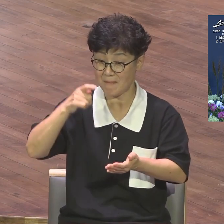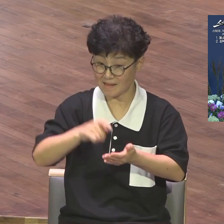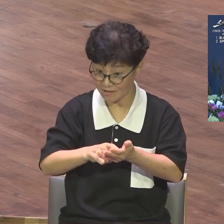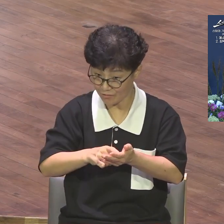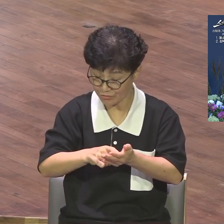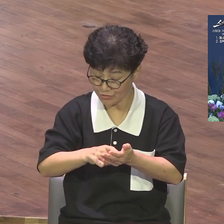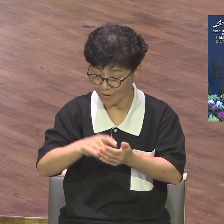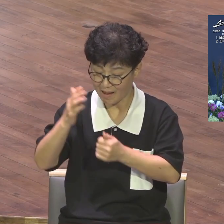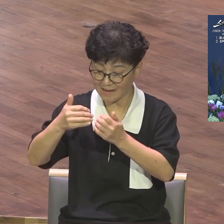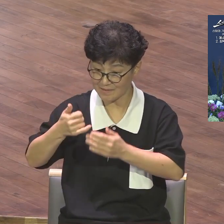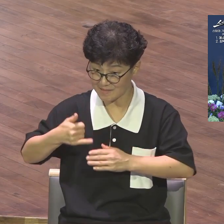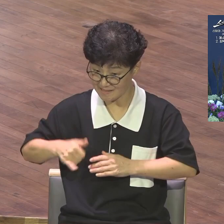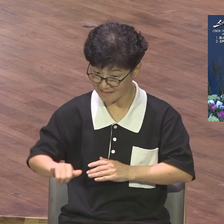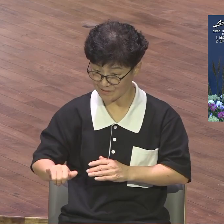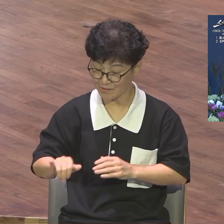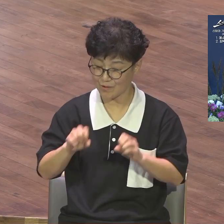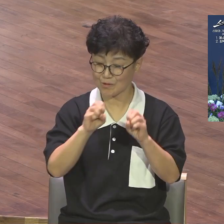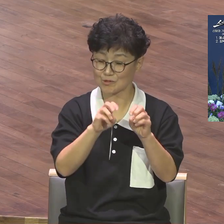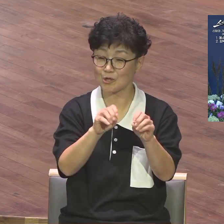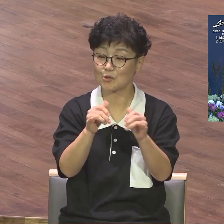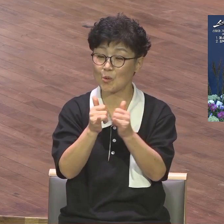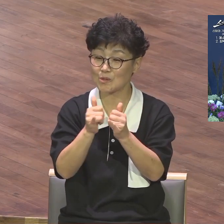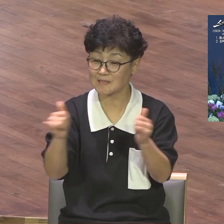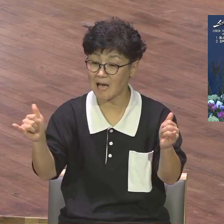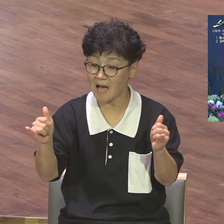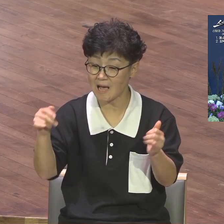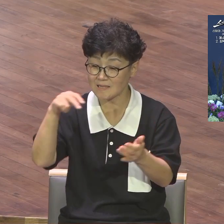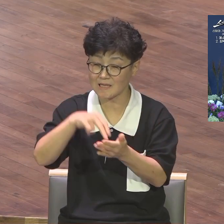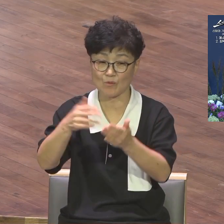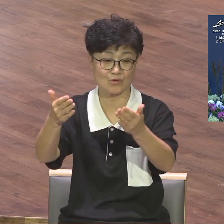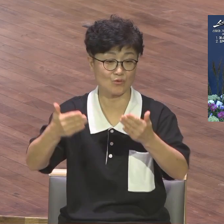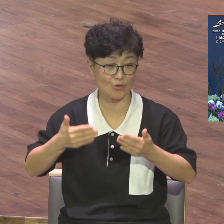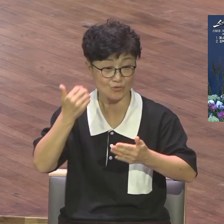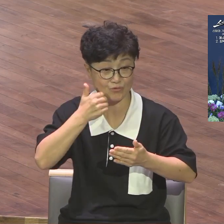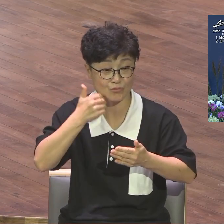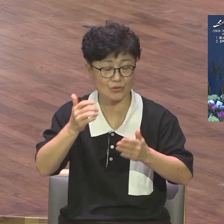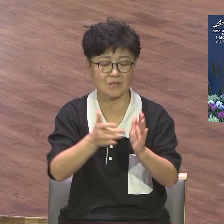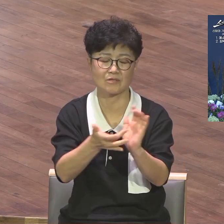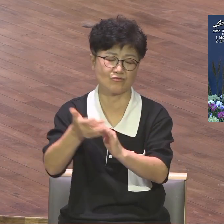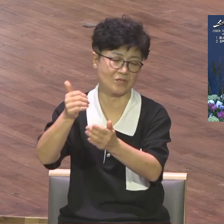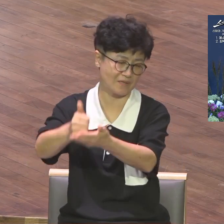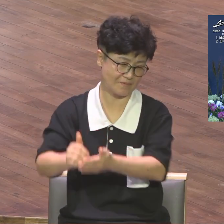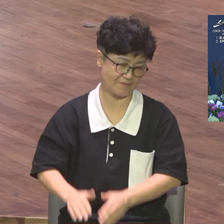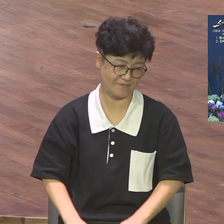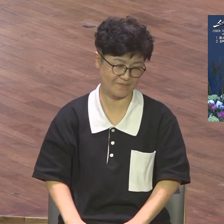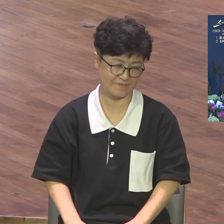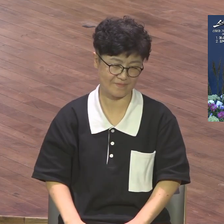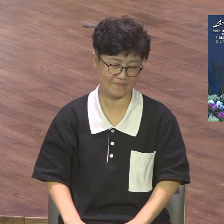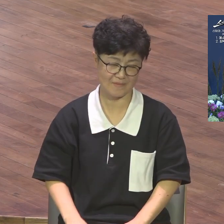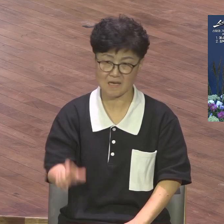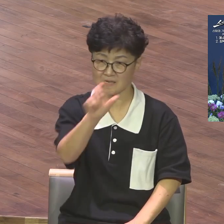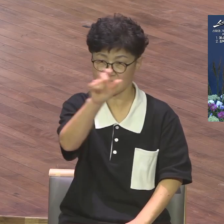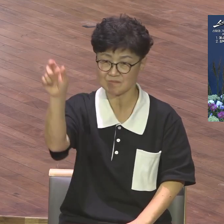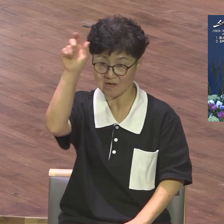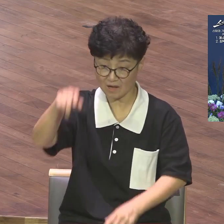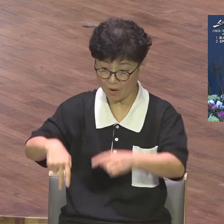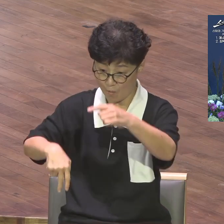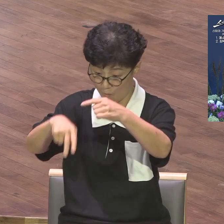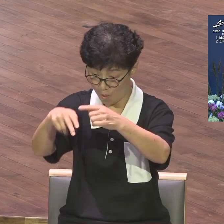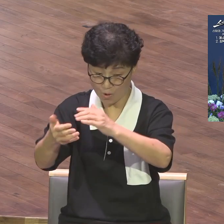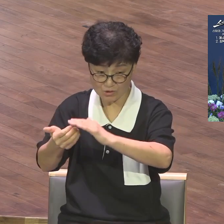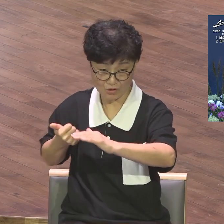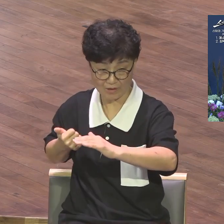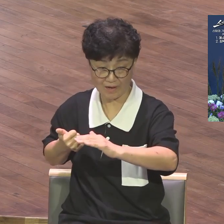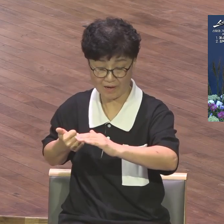자녀로 전도자의 반열로 우리를 세워 주신 것입니다. 예수님이 십자가 죽음을 앞둔 그 시점에도 예수님의